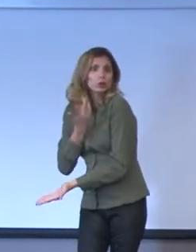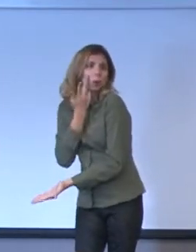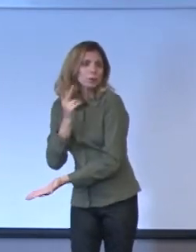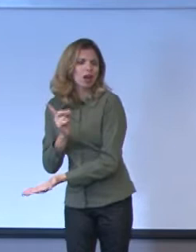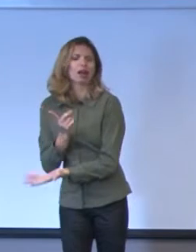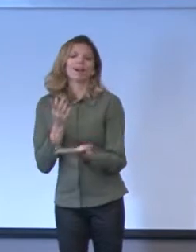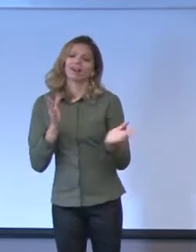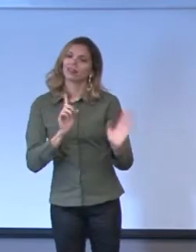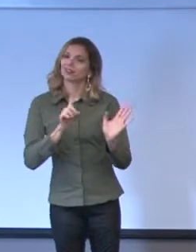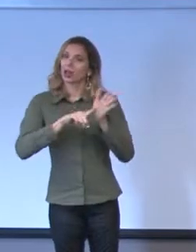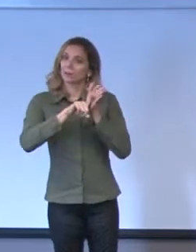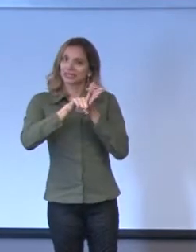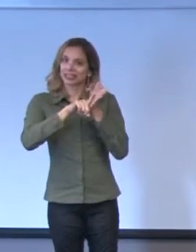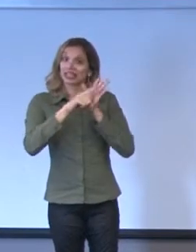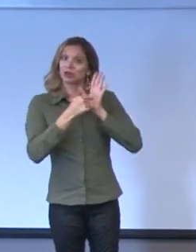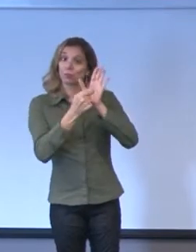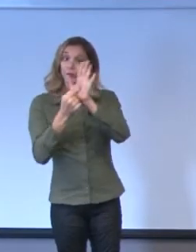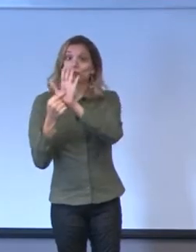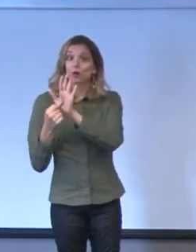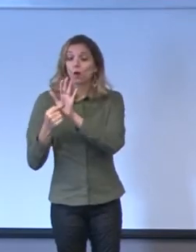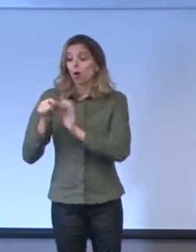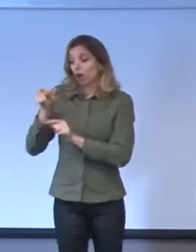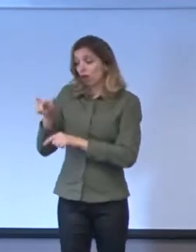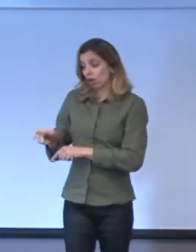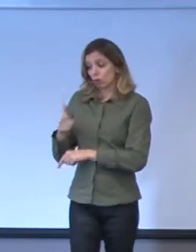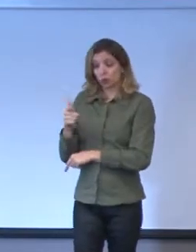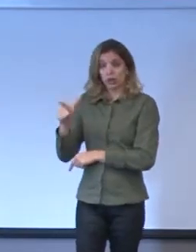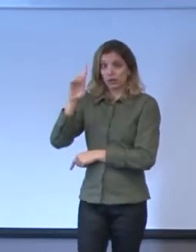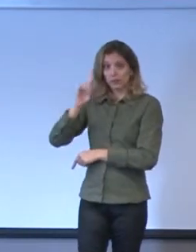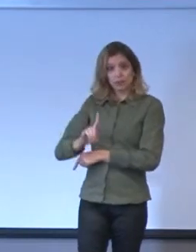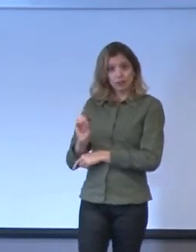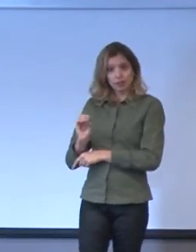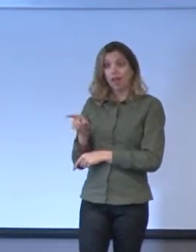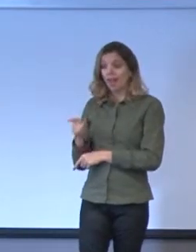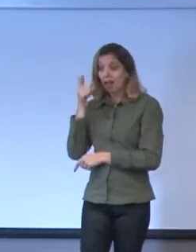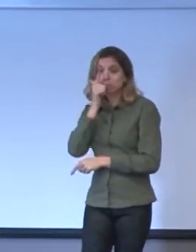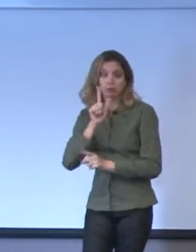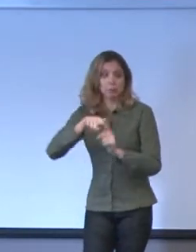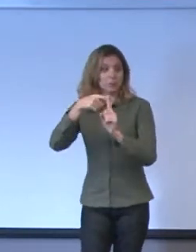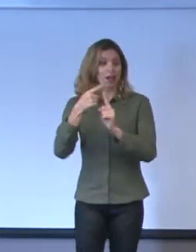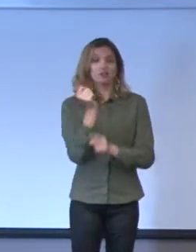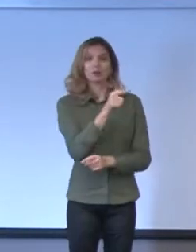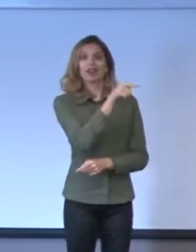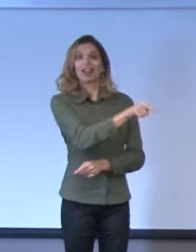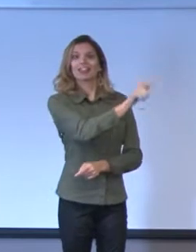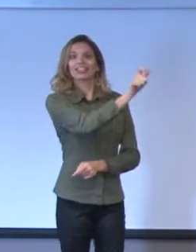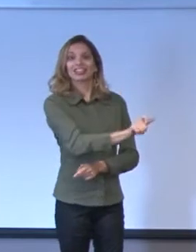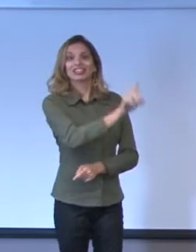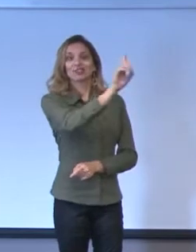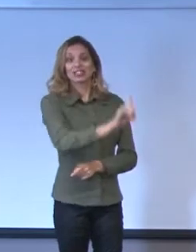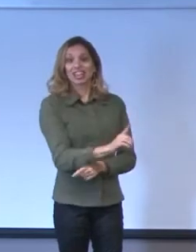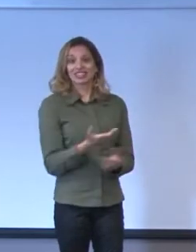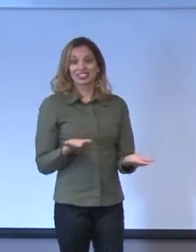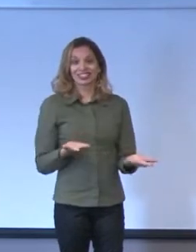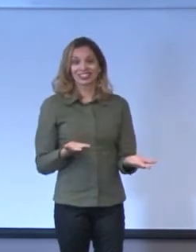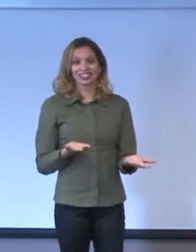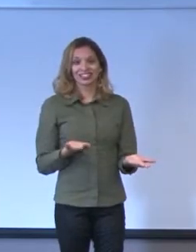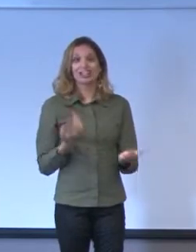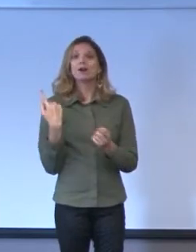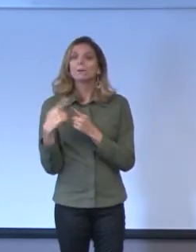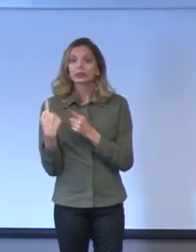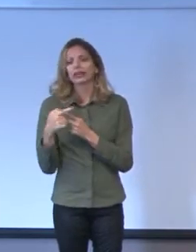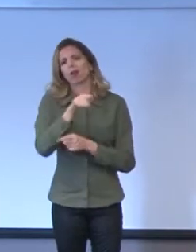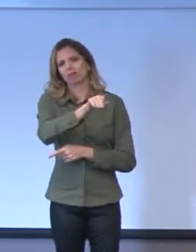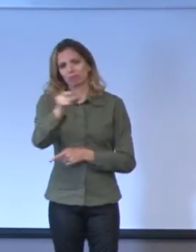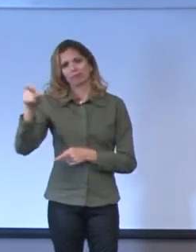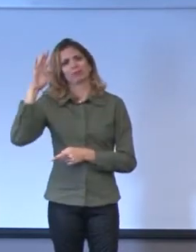pesquisas mostravam que as crianças sem deficiência, elas ganhavam até mais que a criança com deficiência em sala de aula. Isso porque,